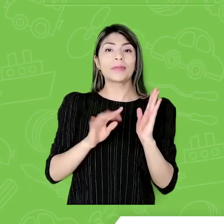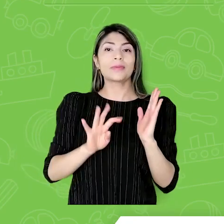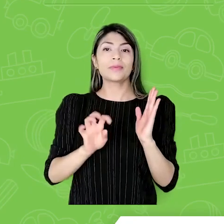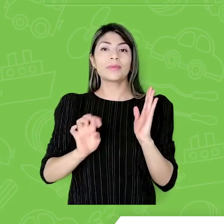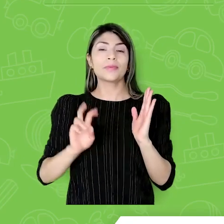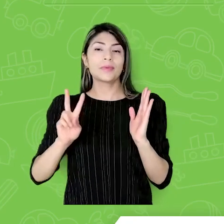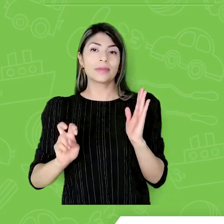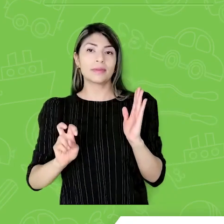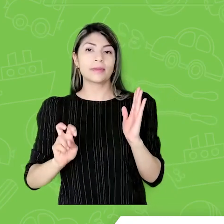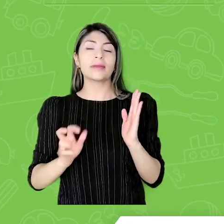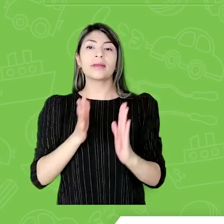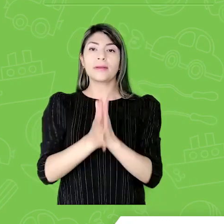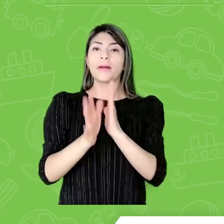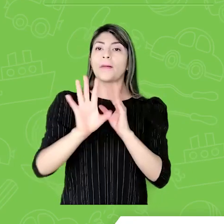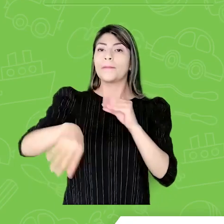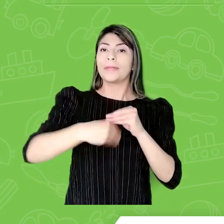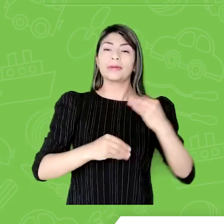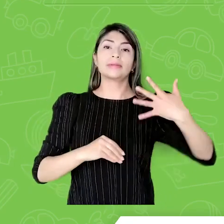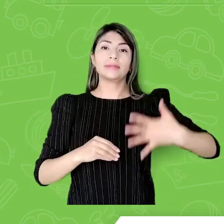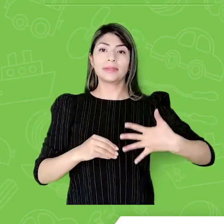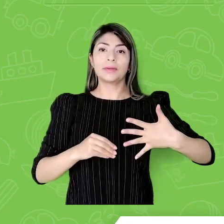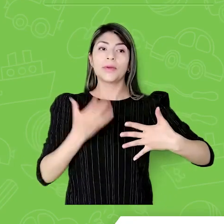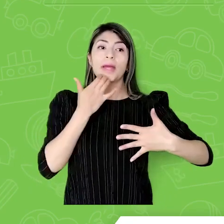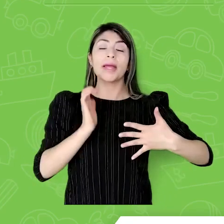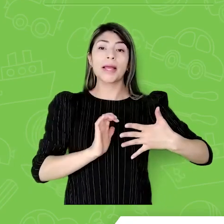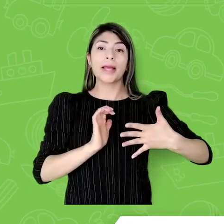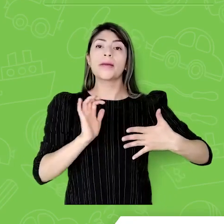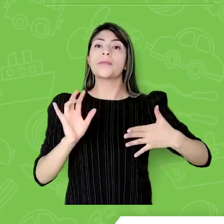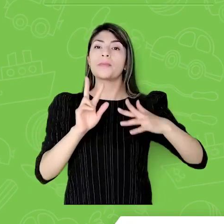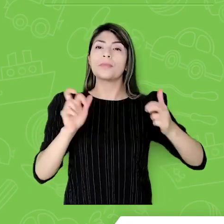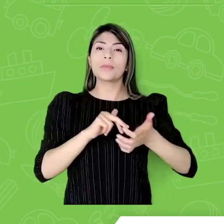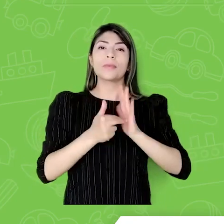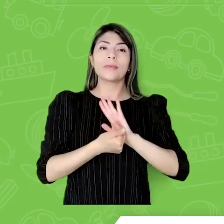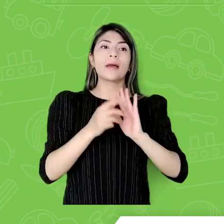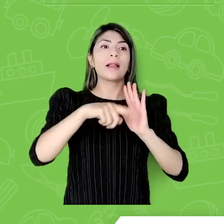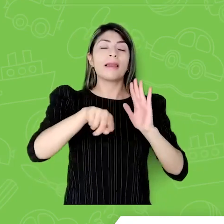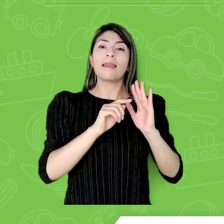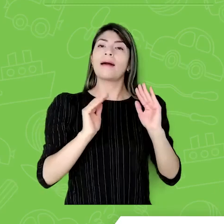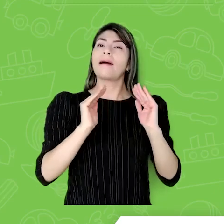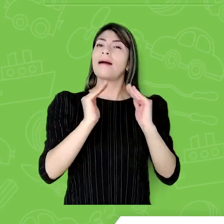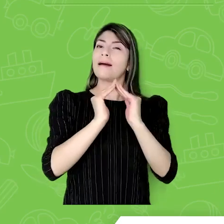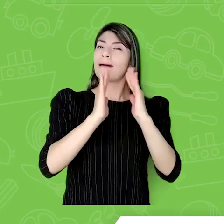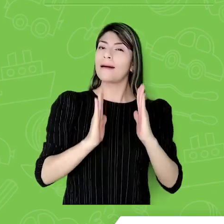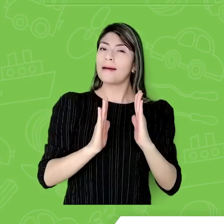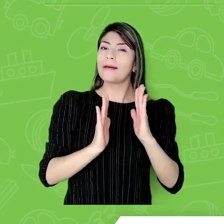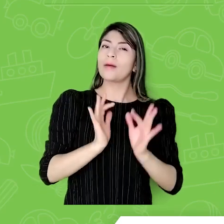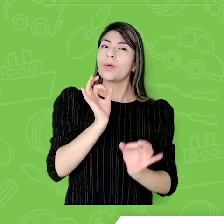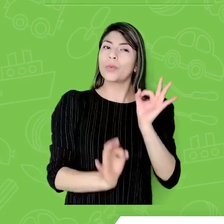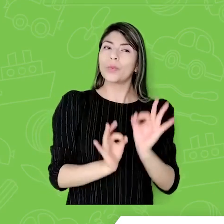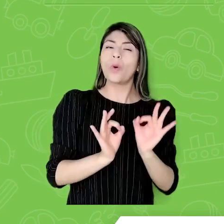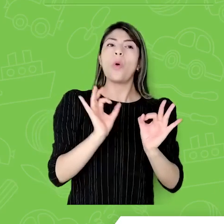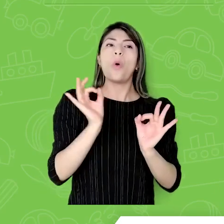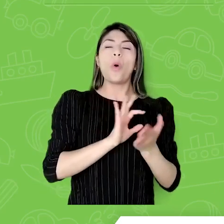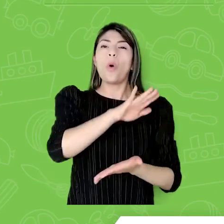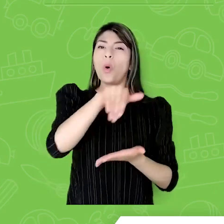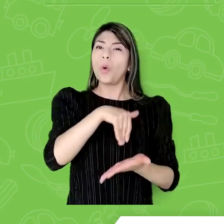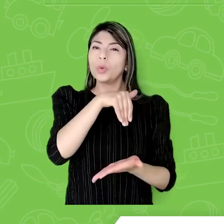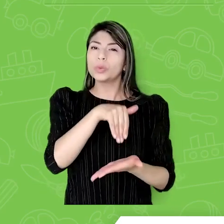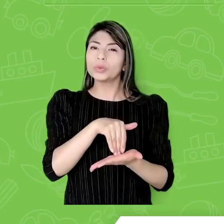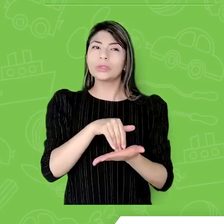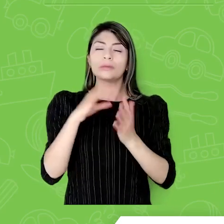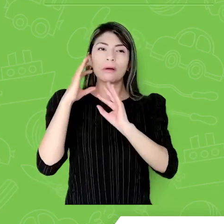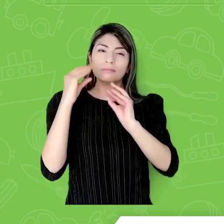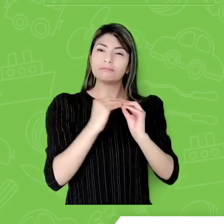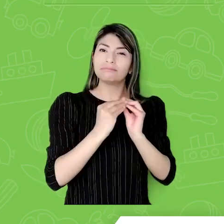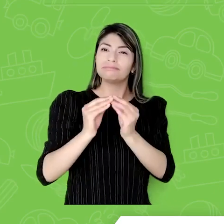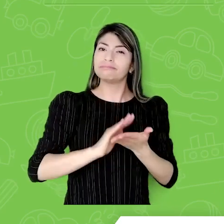de 1997. 5. Con quien haya realizado la judicatura en las casas de justicia o en los